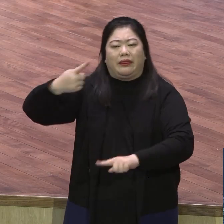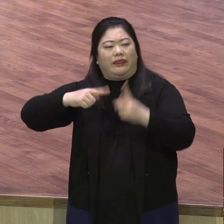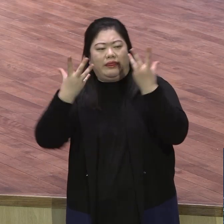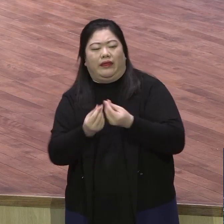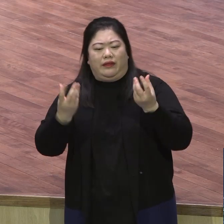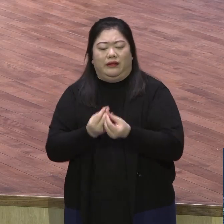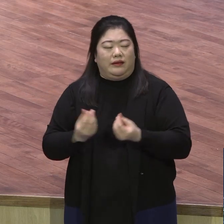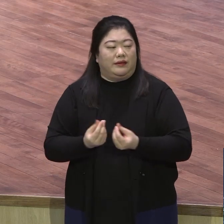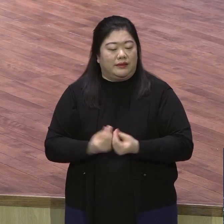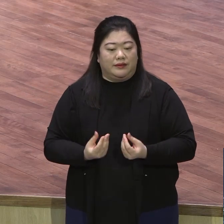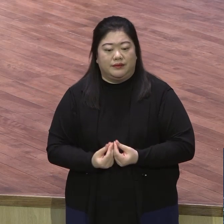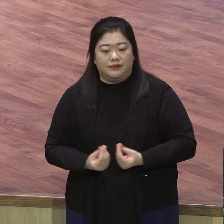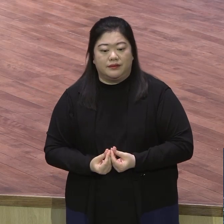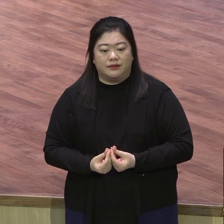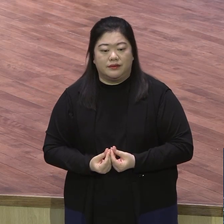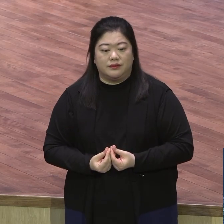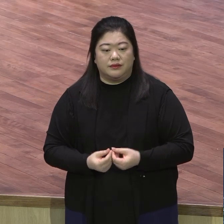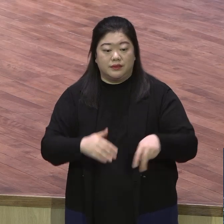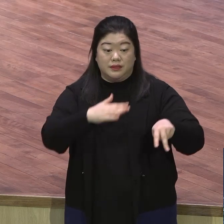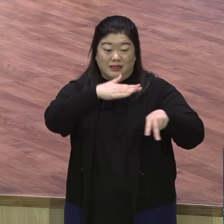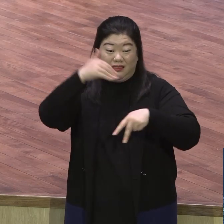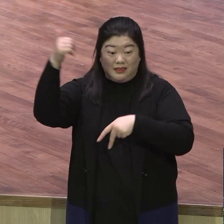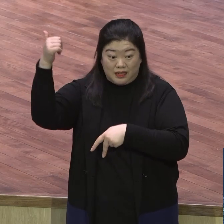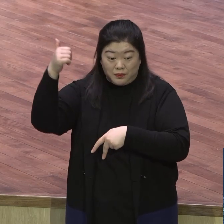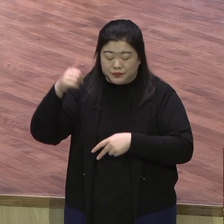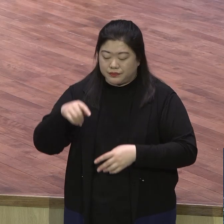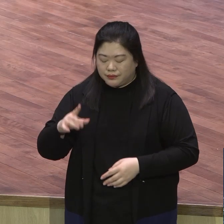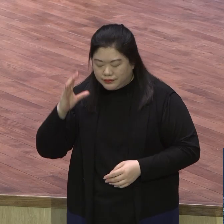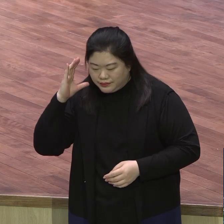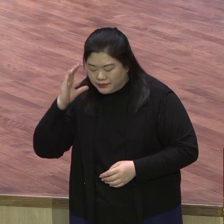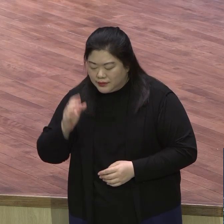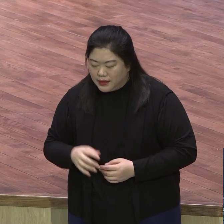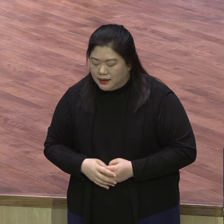하면서 자기 한 것에 대해서 합리화를 했어요.